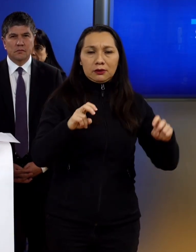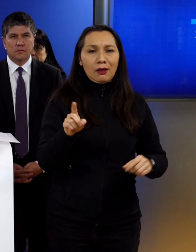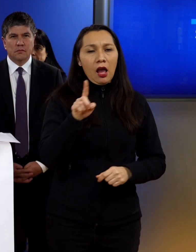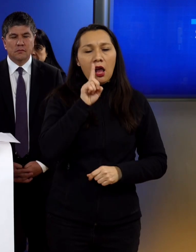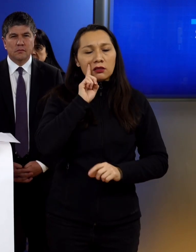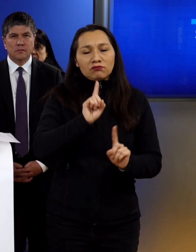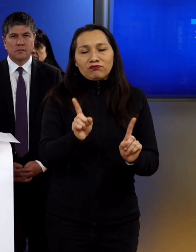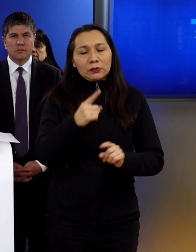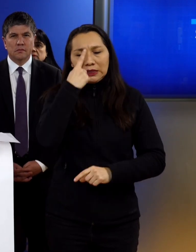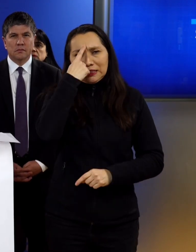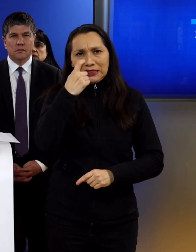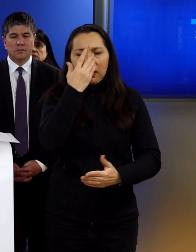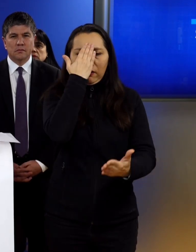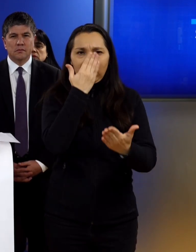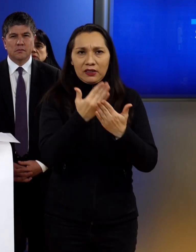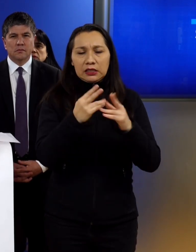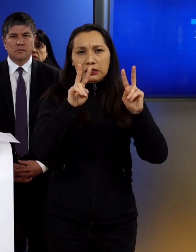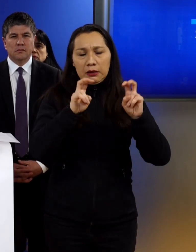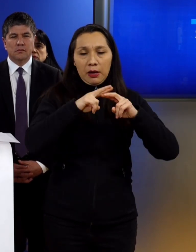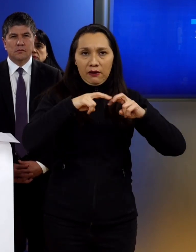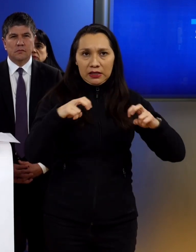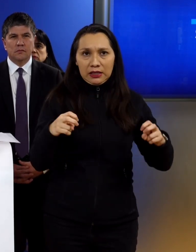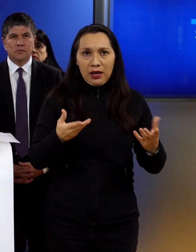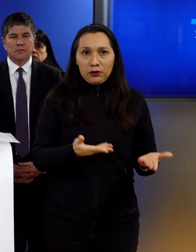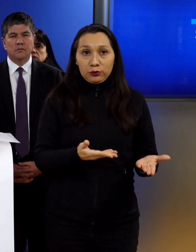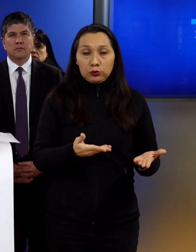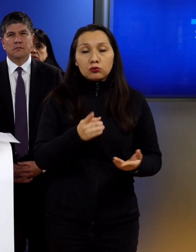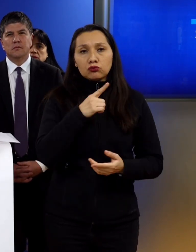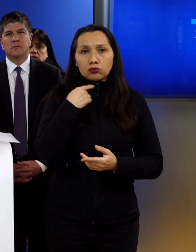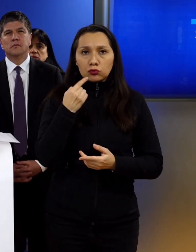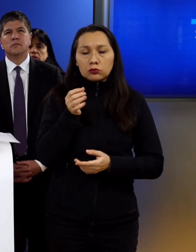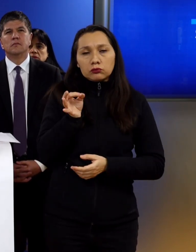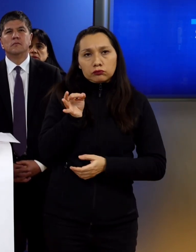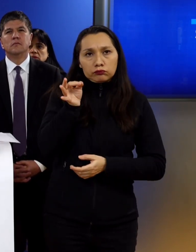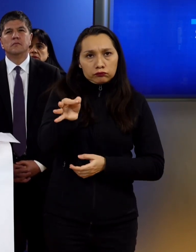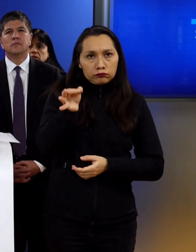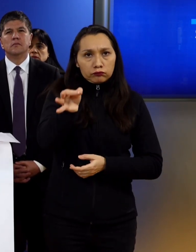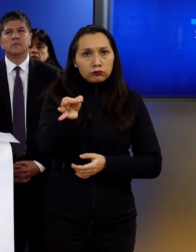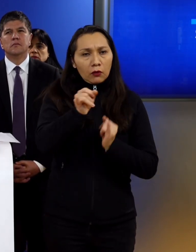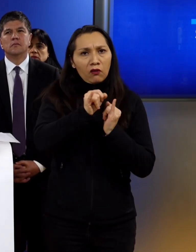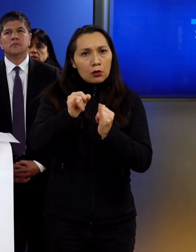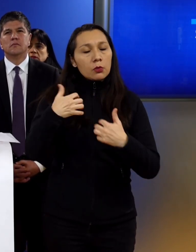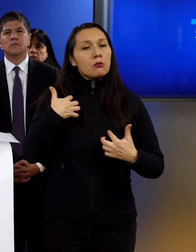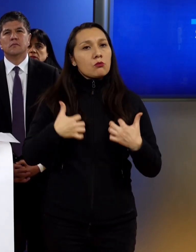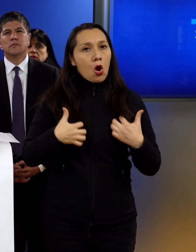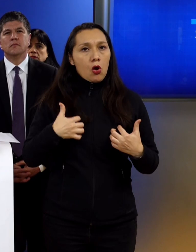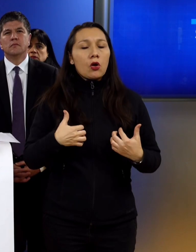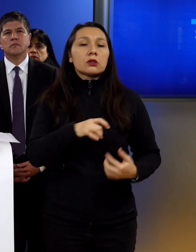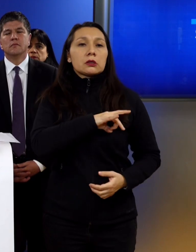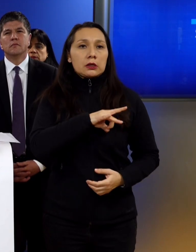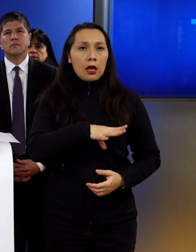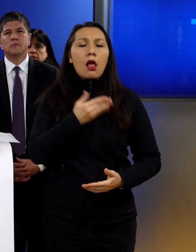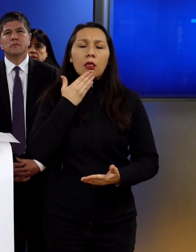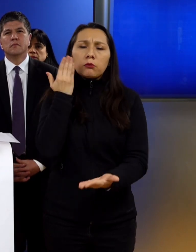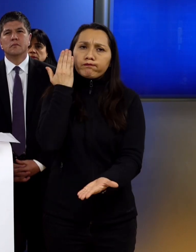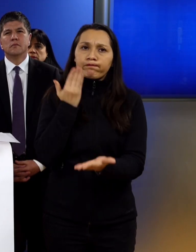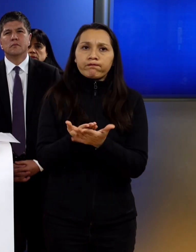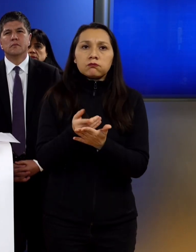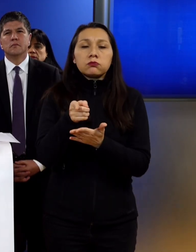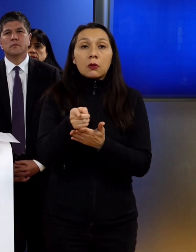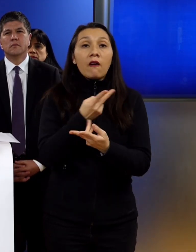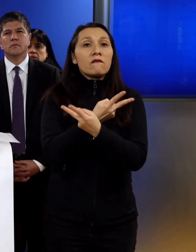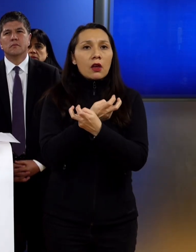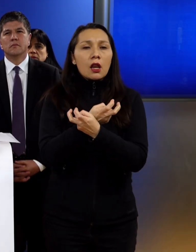la forma seria en que se enfrenta una investigación. Y vamos a hacer saber esa molestia de Chile y también la exigencia a